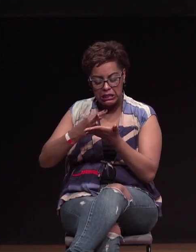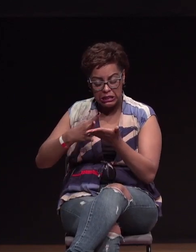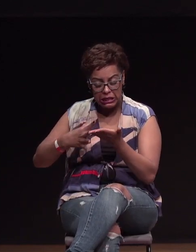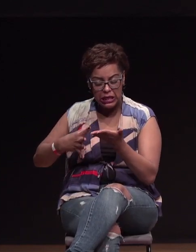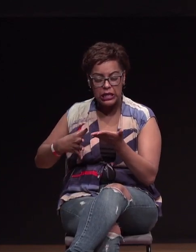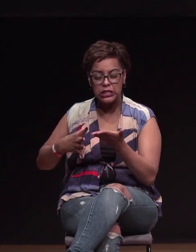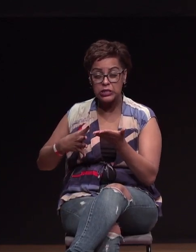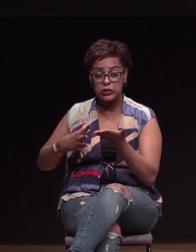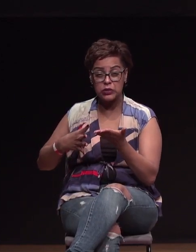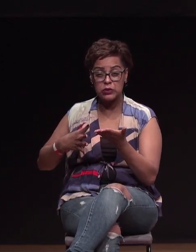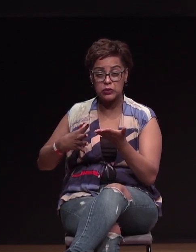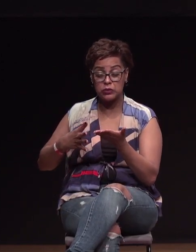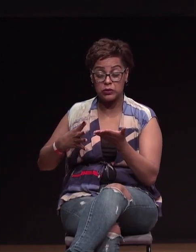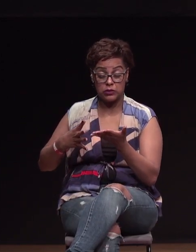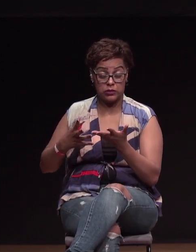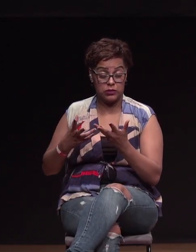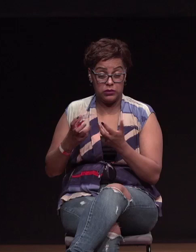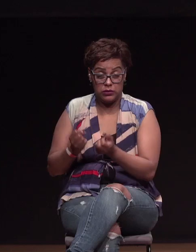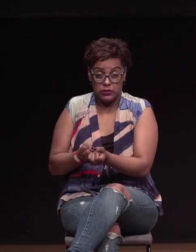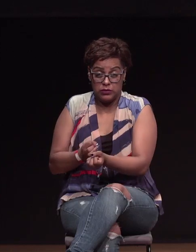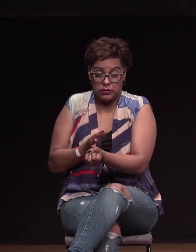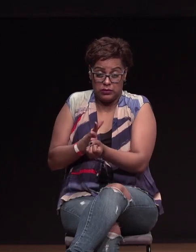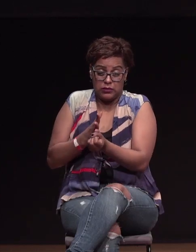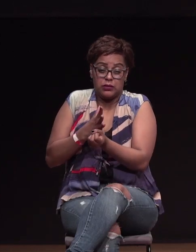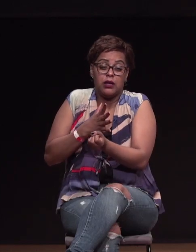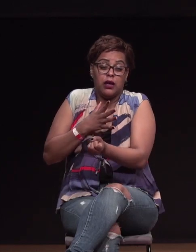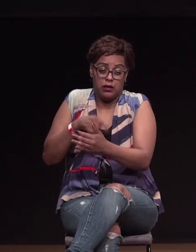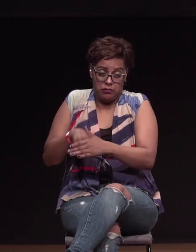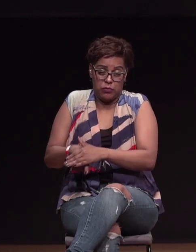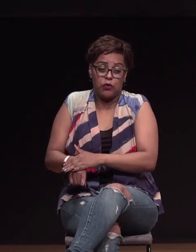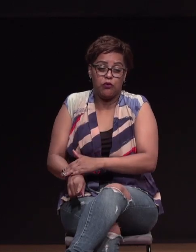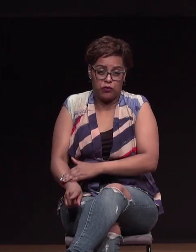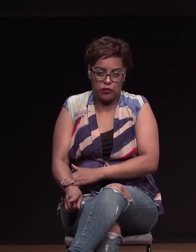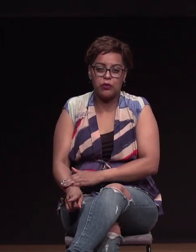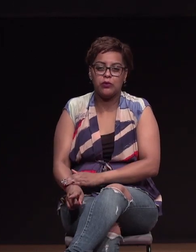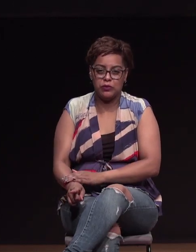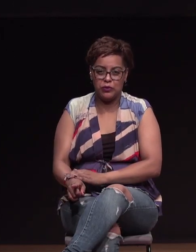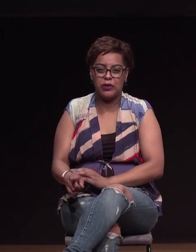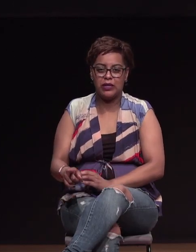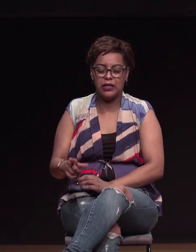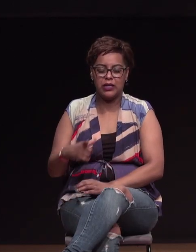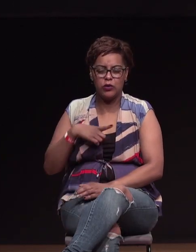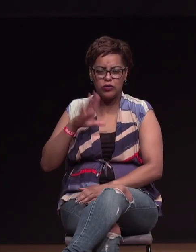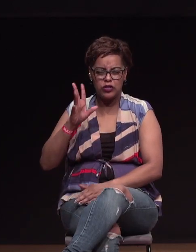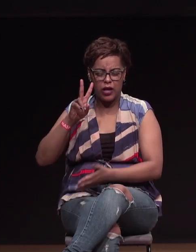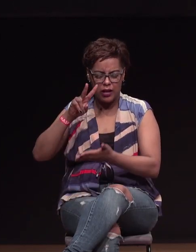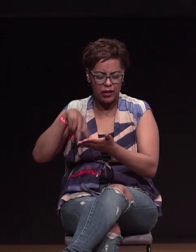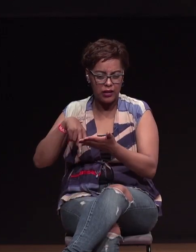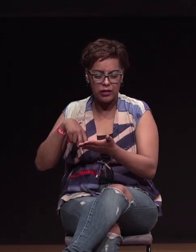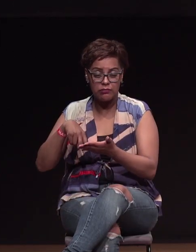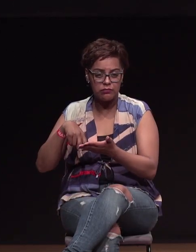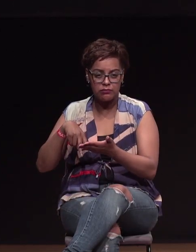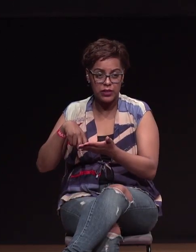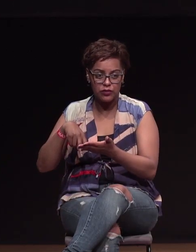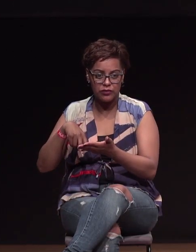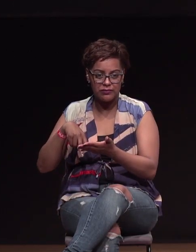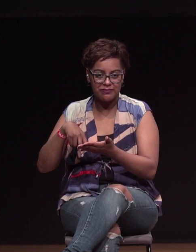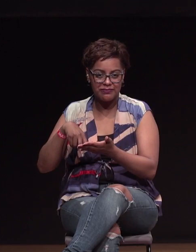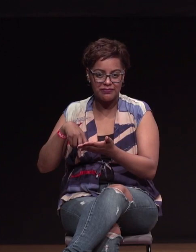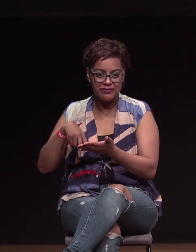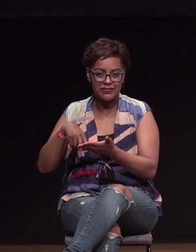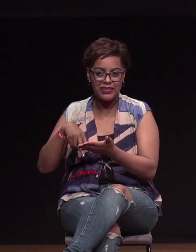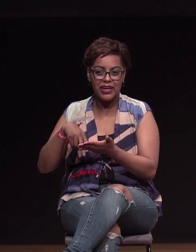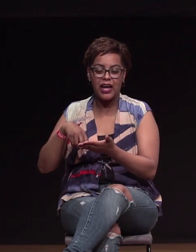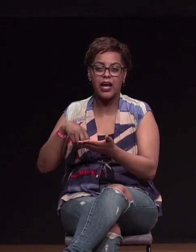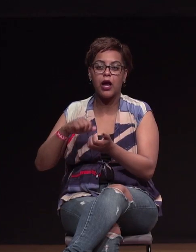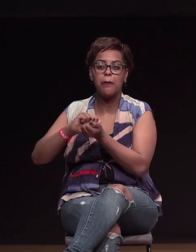vigorosos. Tem um que eu não li ainda, que se chama Estela Sem Deus, e um outro que eu já li, que eu adorei, que é O Beijo